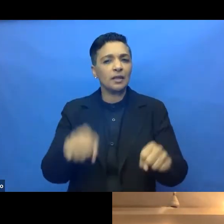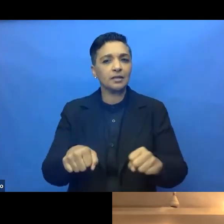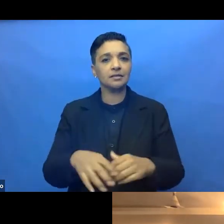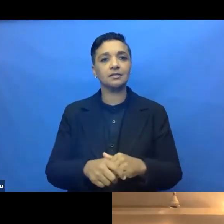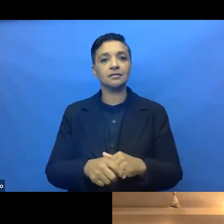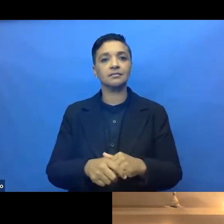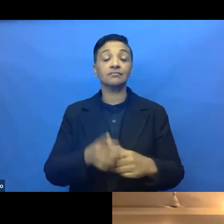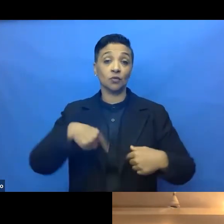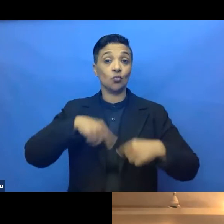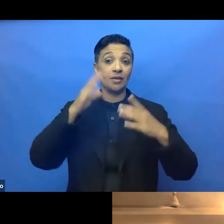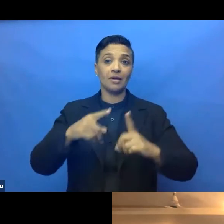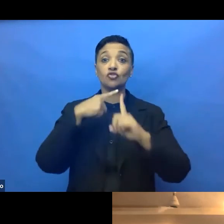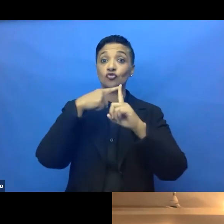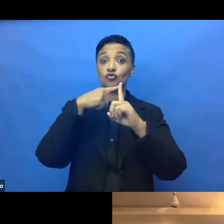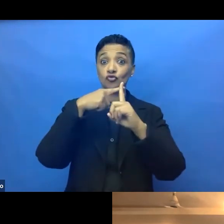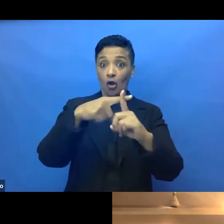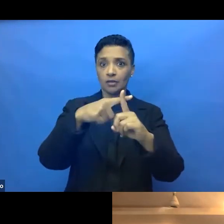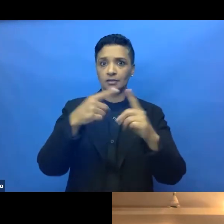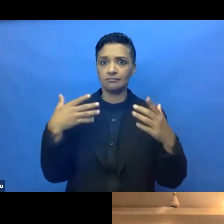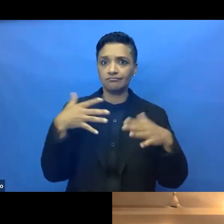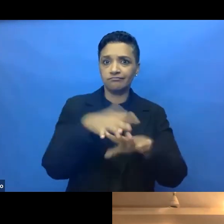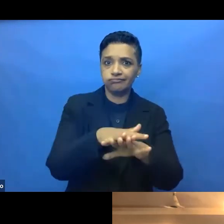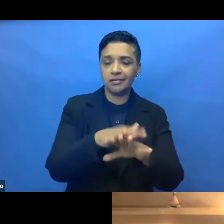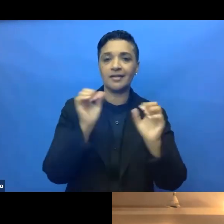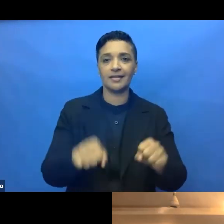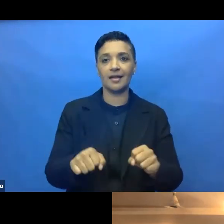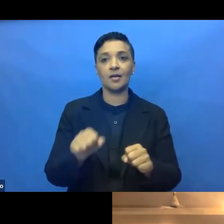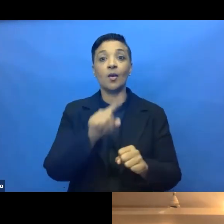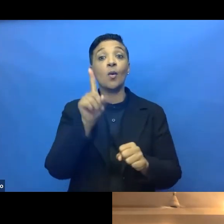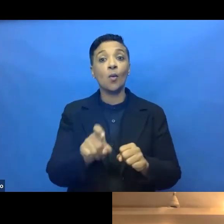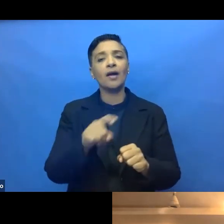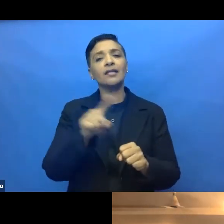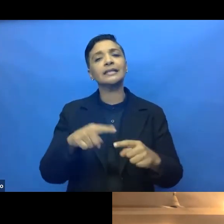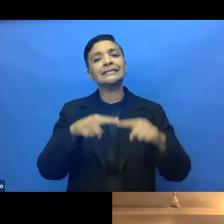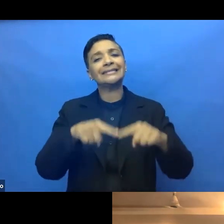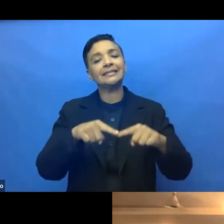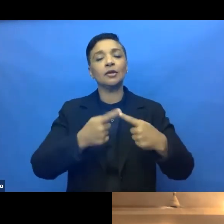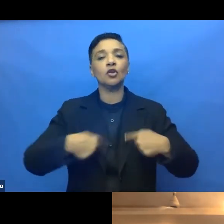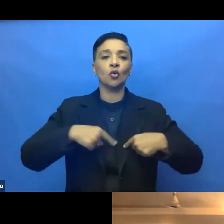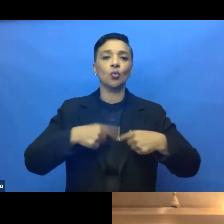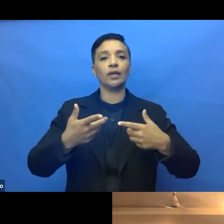de base de ces personnes. Il faut avoir des interventions